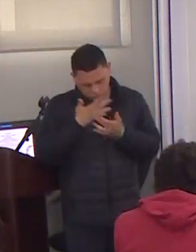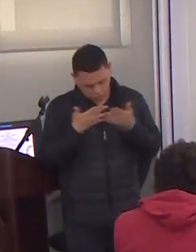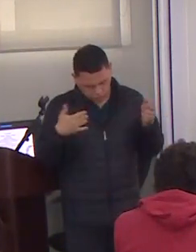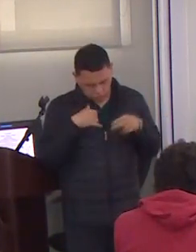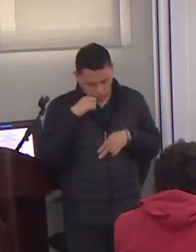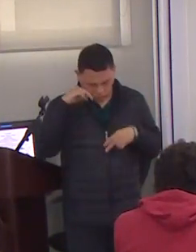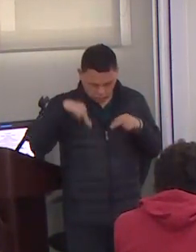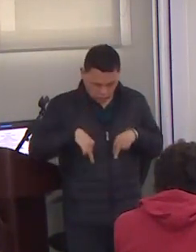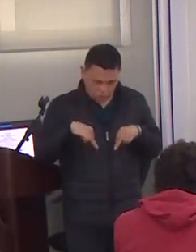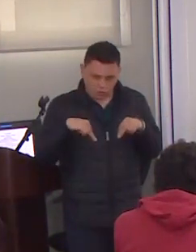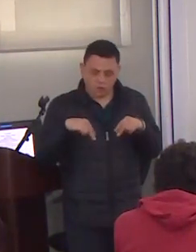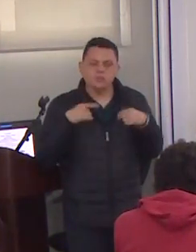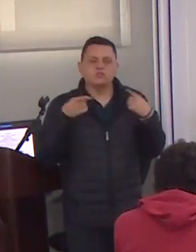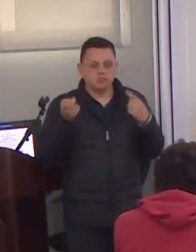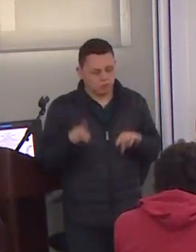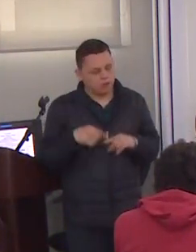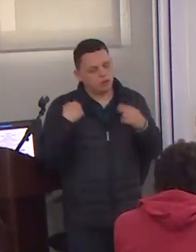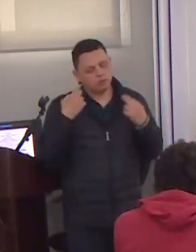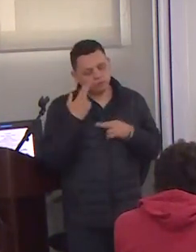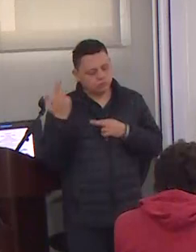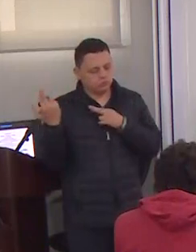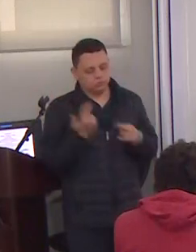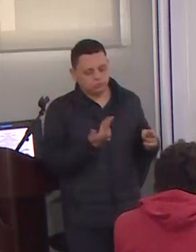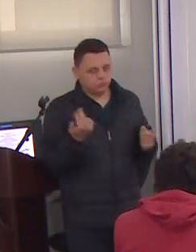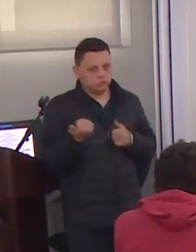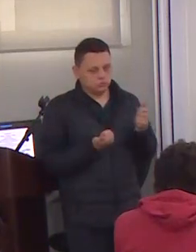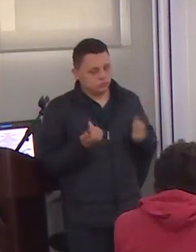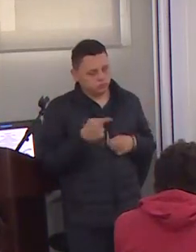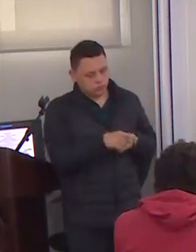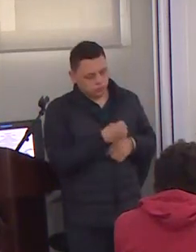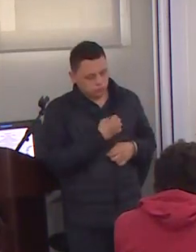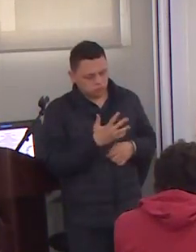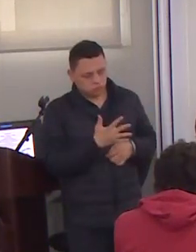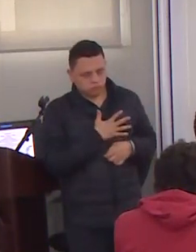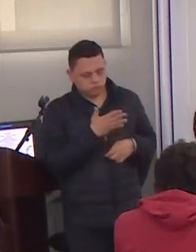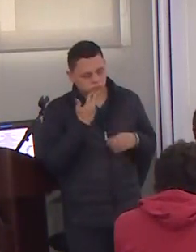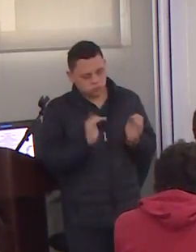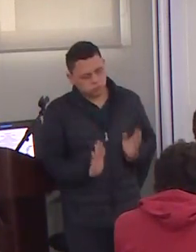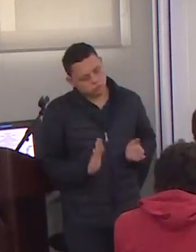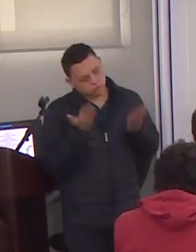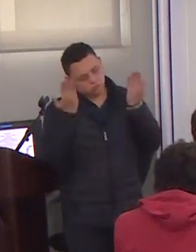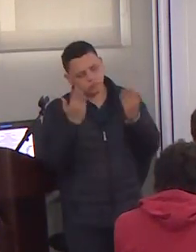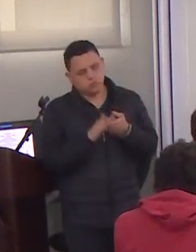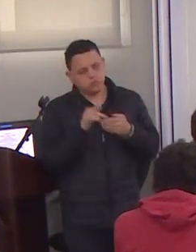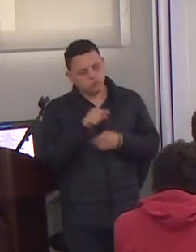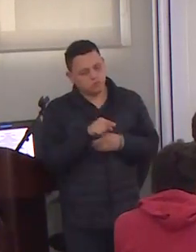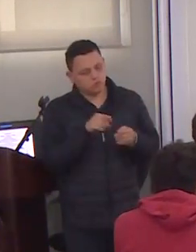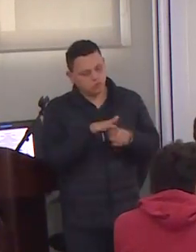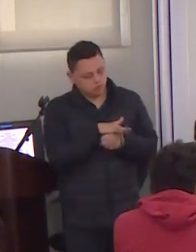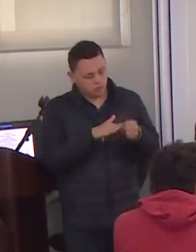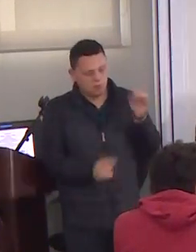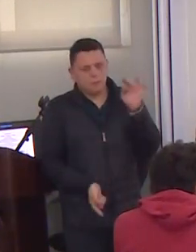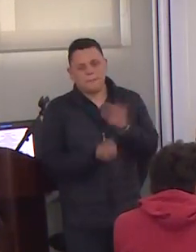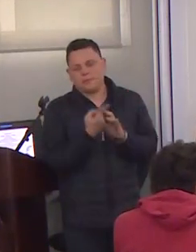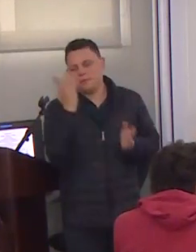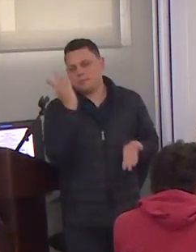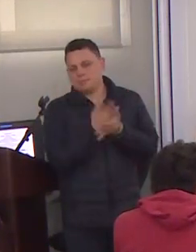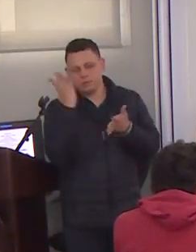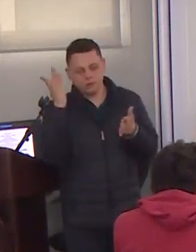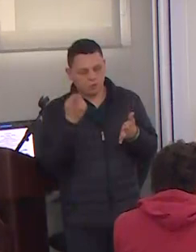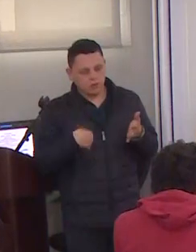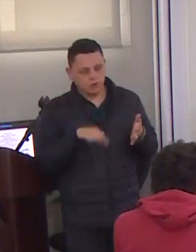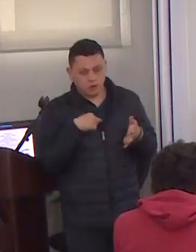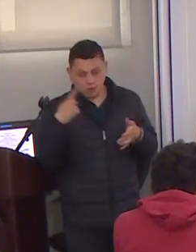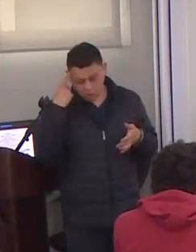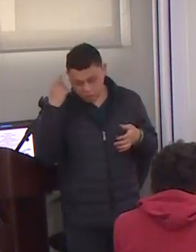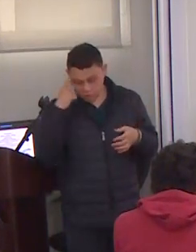seres humanos y empezar a reconocer cuáles son esas oportunidades de mejoramiento ante la crisis porque ese es el reto de